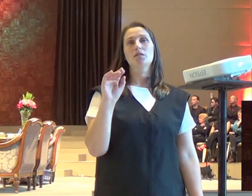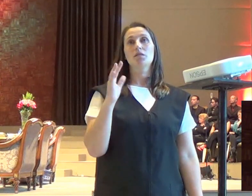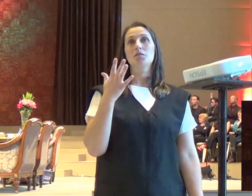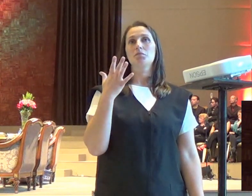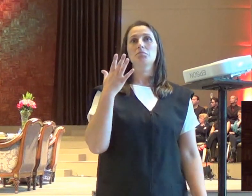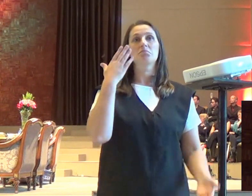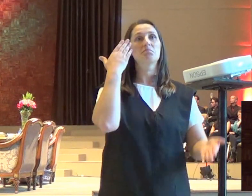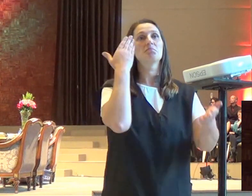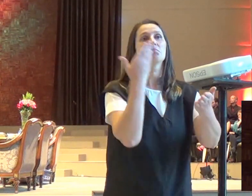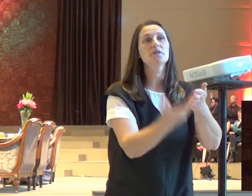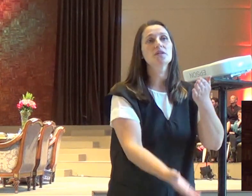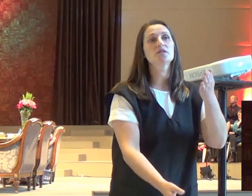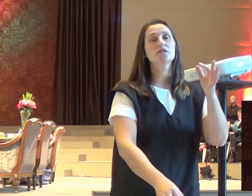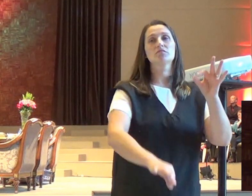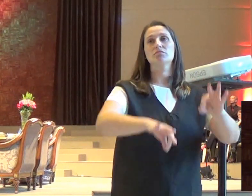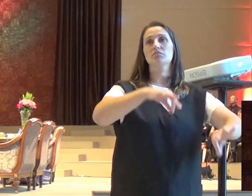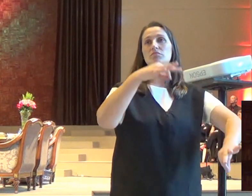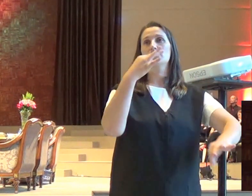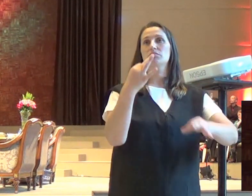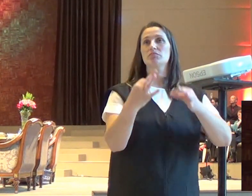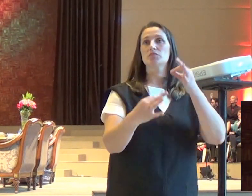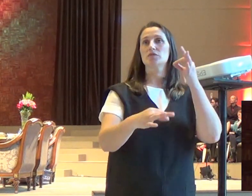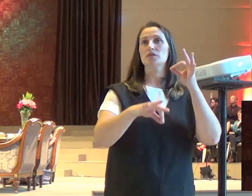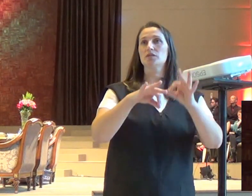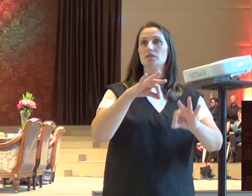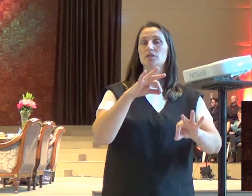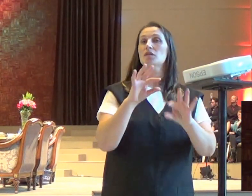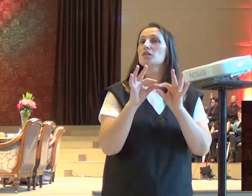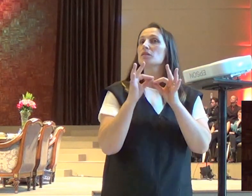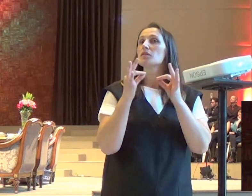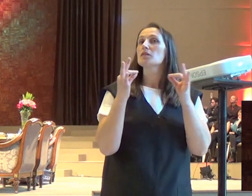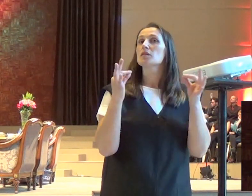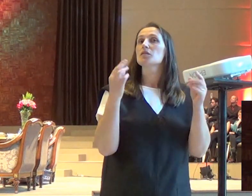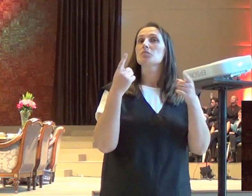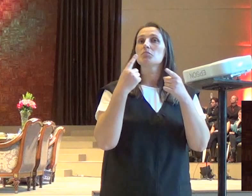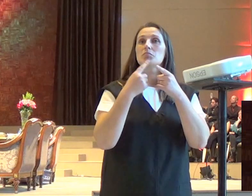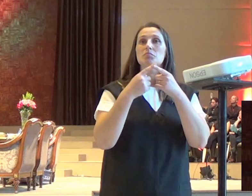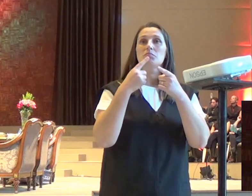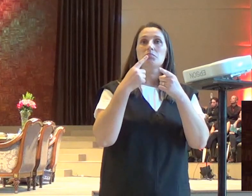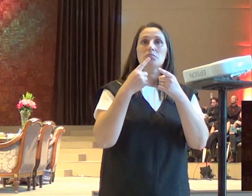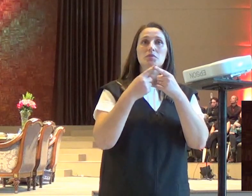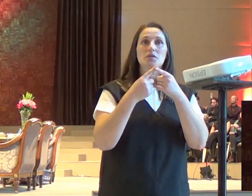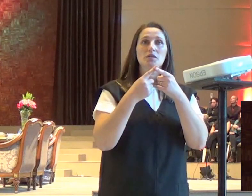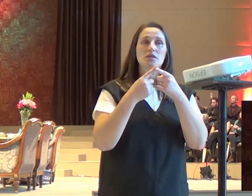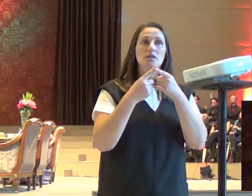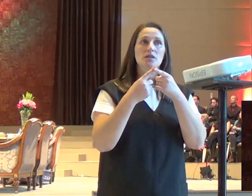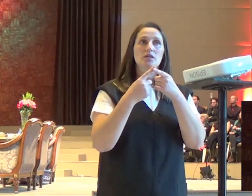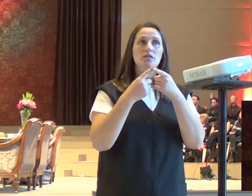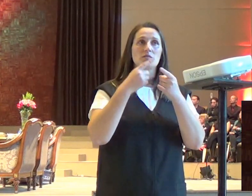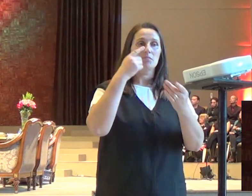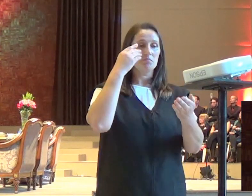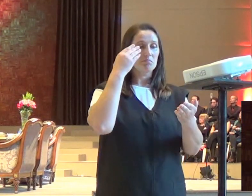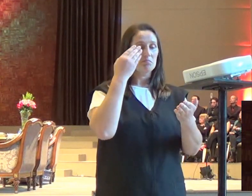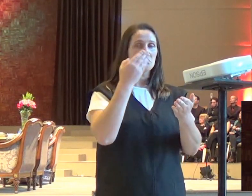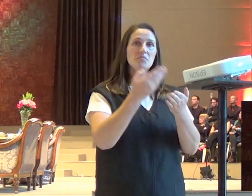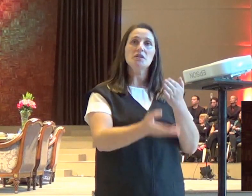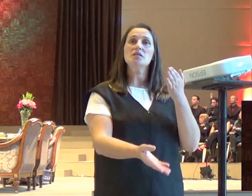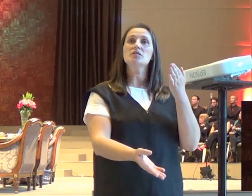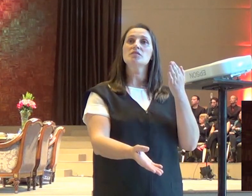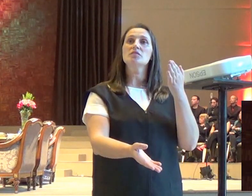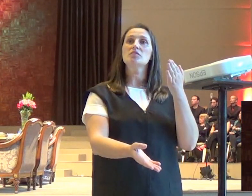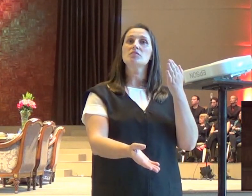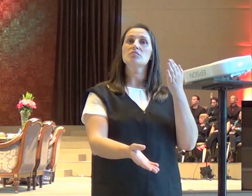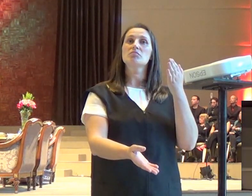este senso de justiça simplesmente porque têm perdido o referencial de disciplina dos seus